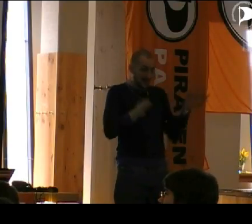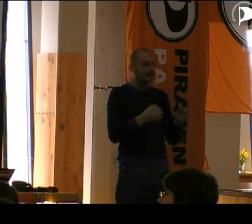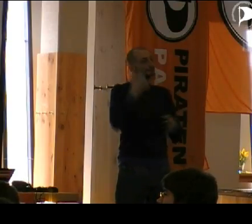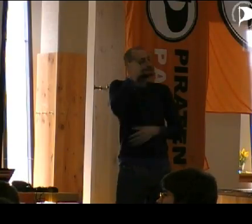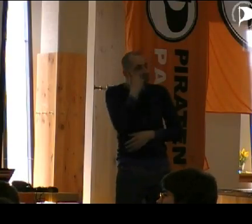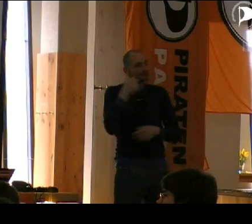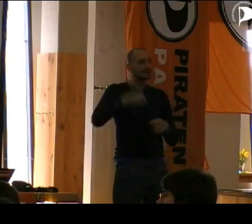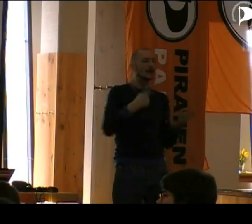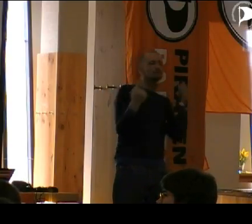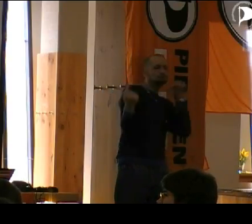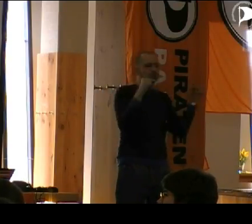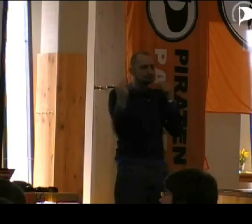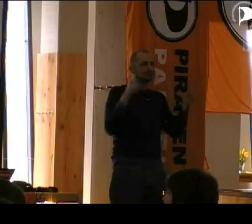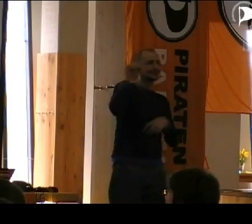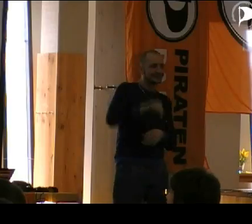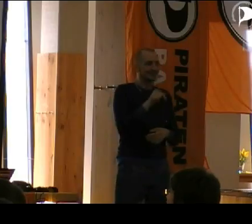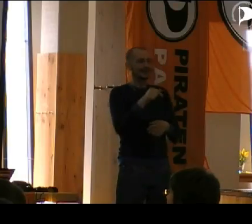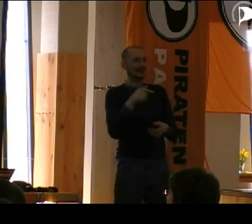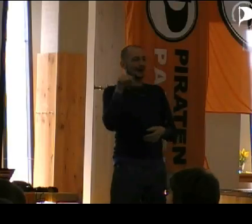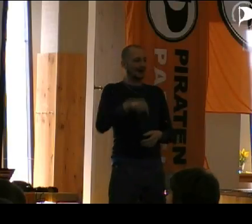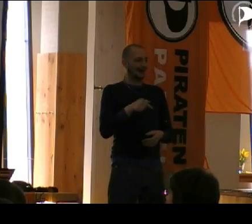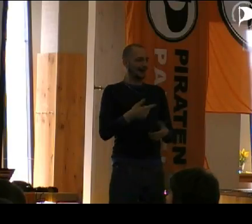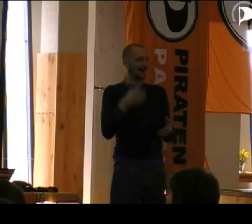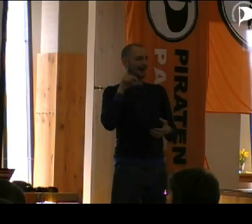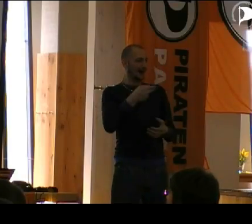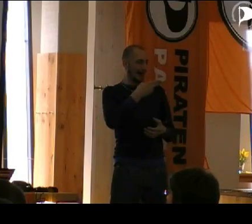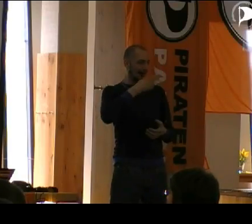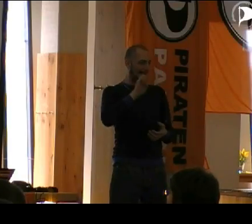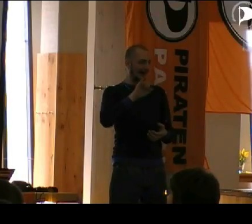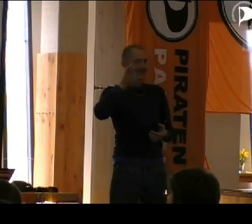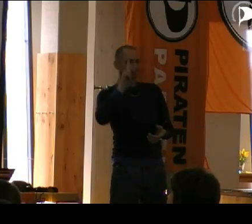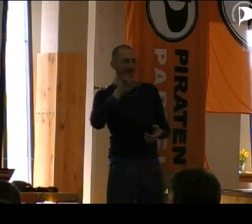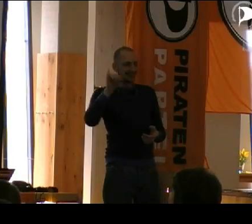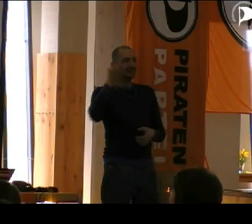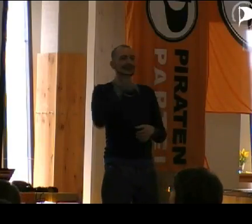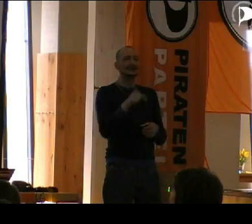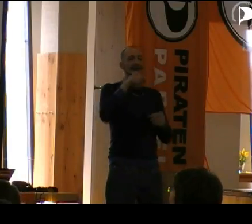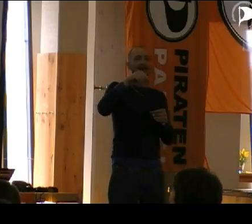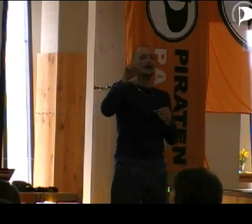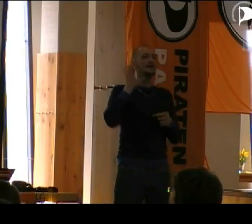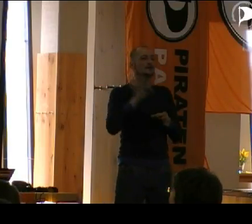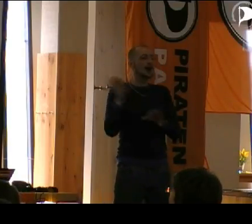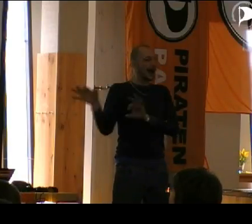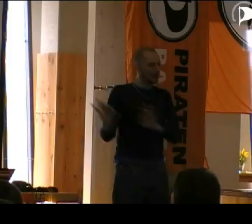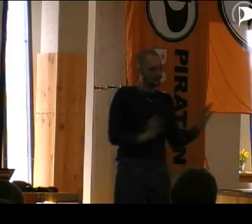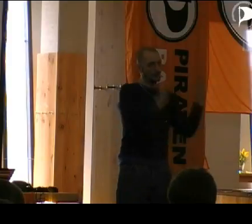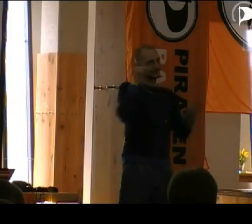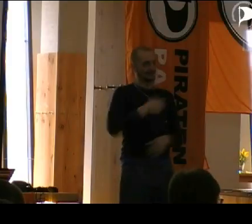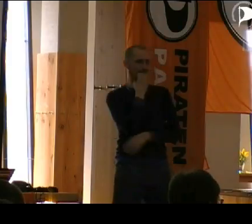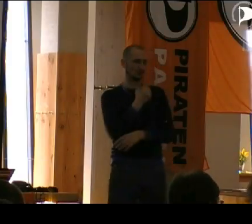geklaut und jaja da hatte ich mir die hände zur 15 aber der geist also wird euch als hintergrund so zu sagen